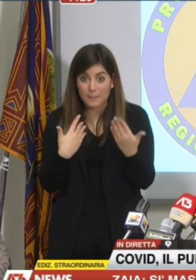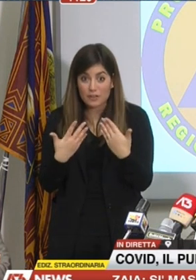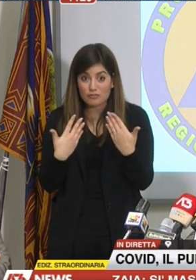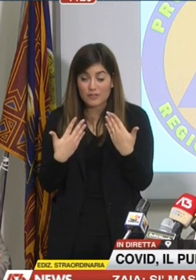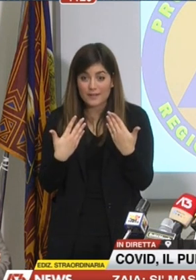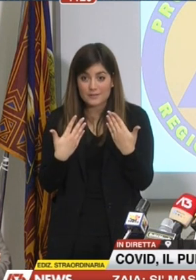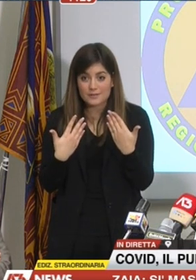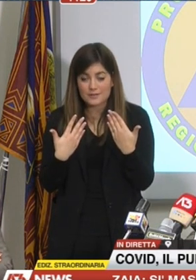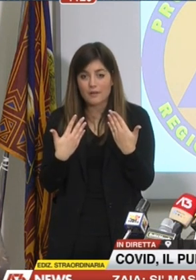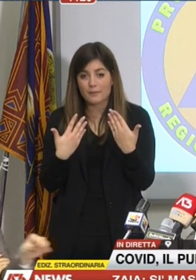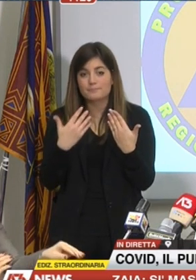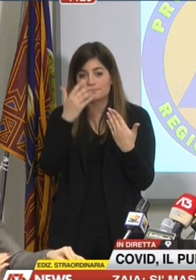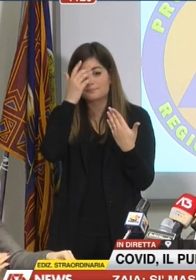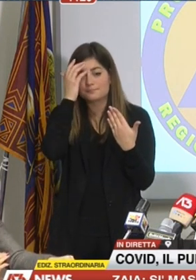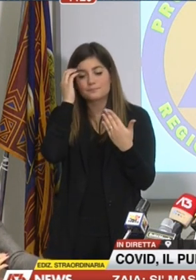Bisogna